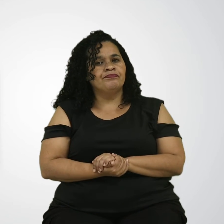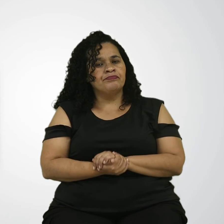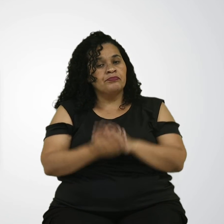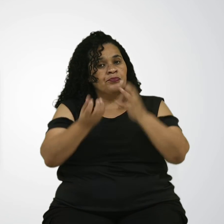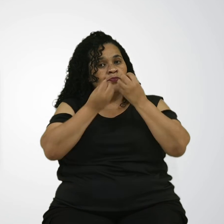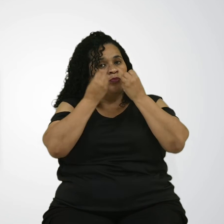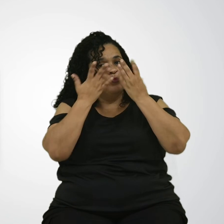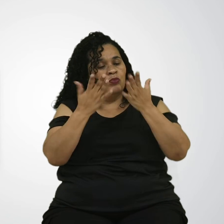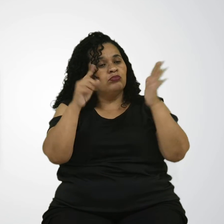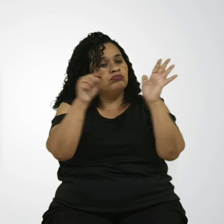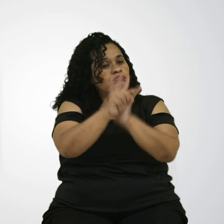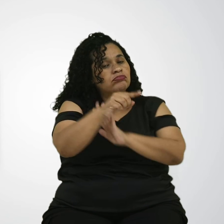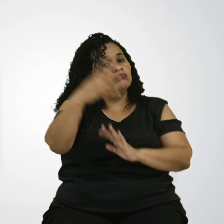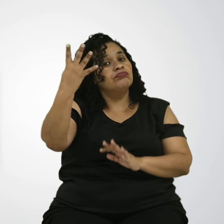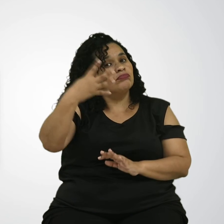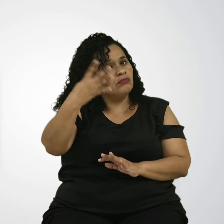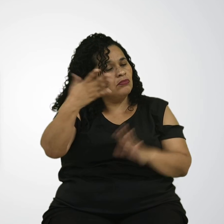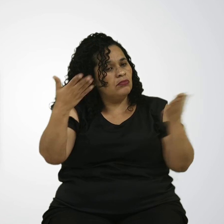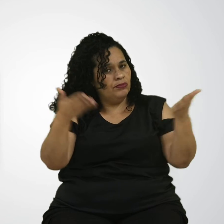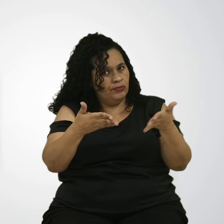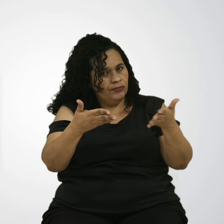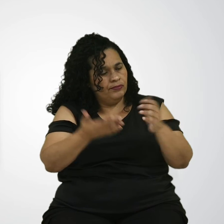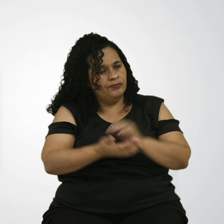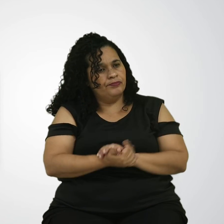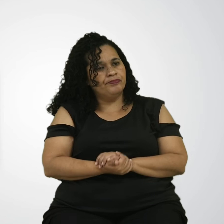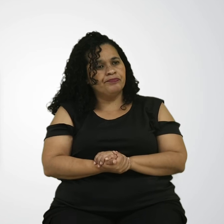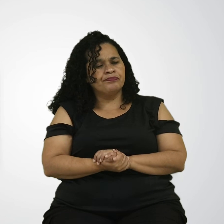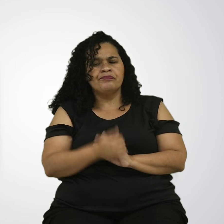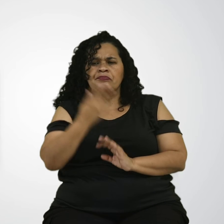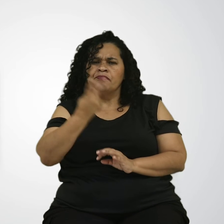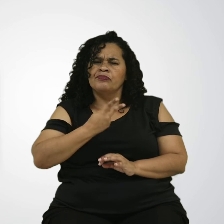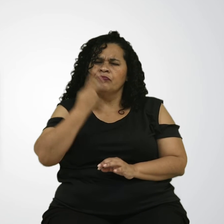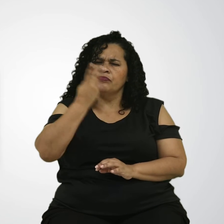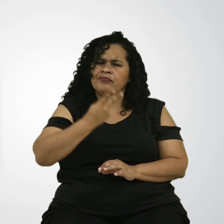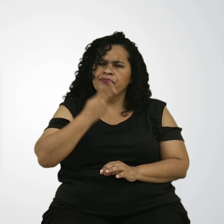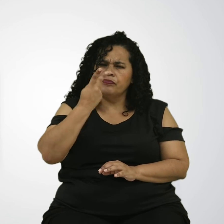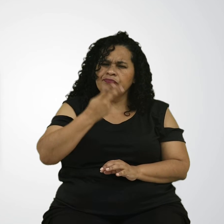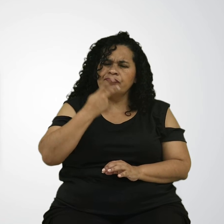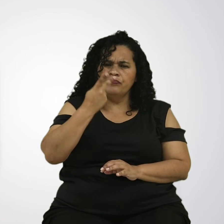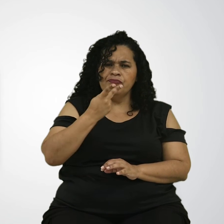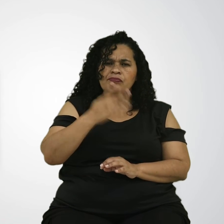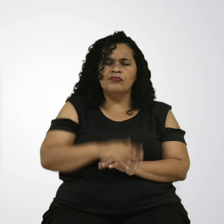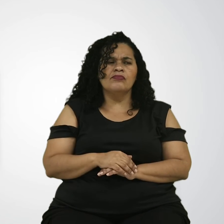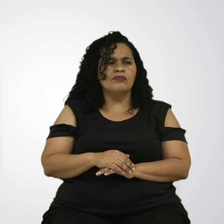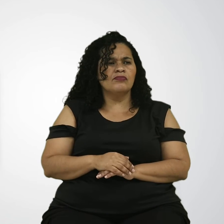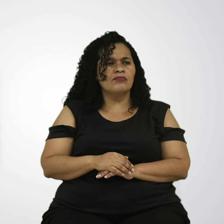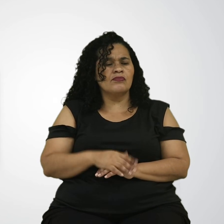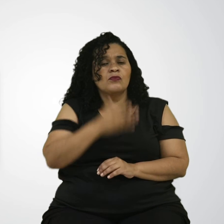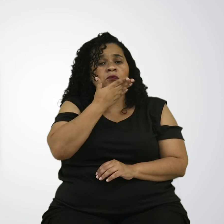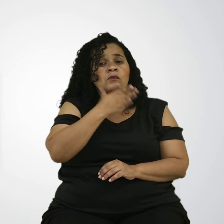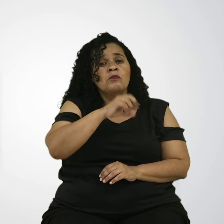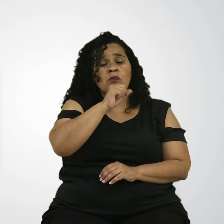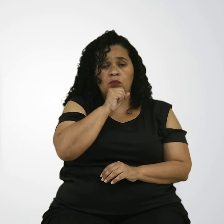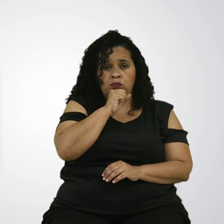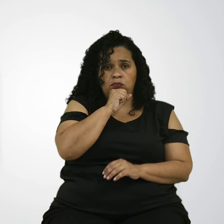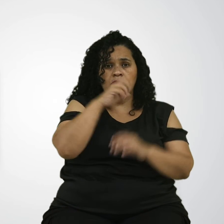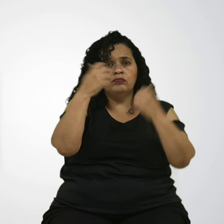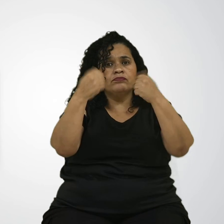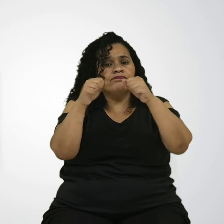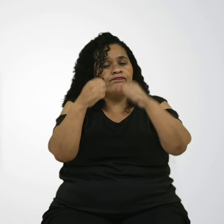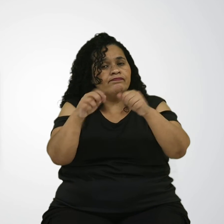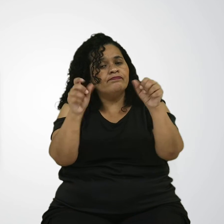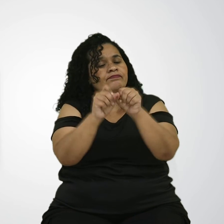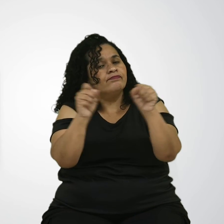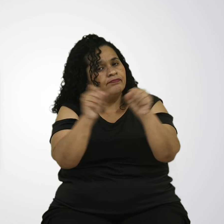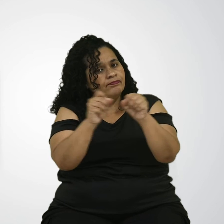nossa pergunta de número 4, então. Fale sobre o dever dos pais na educação dos filhos, baseie-se no item 2 do